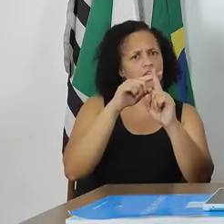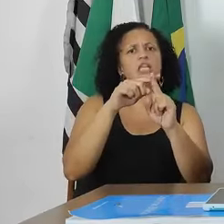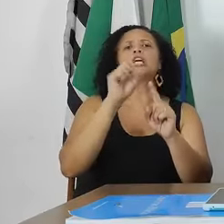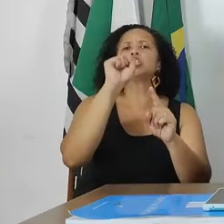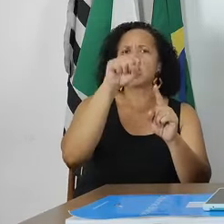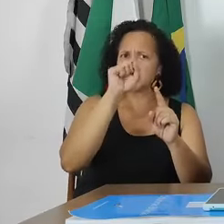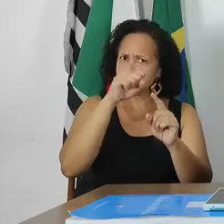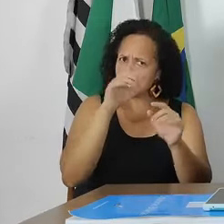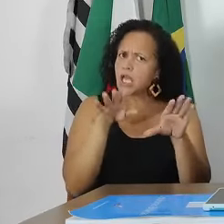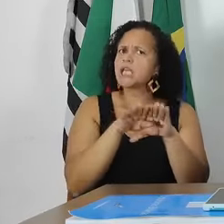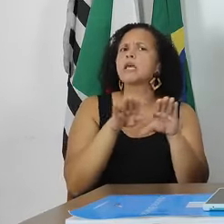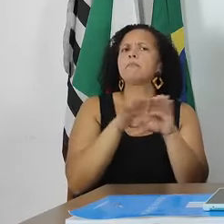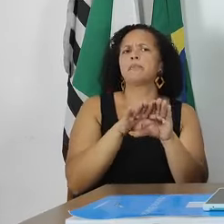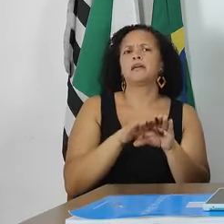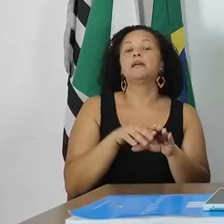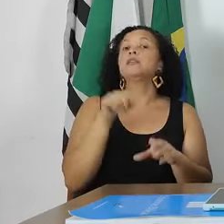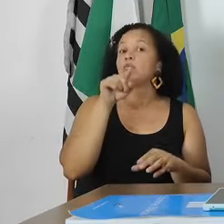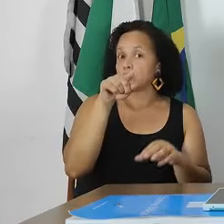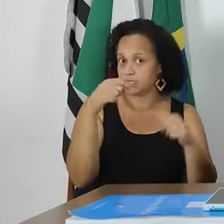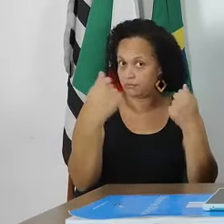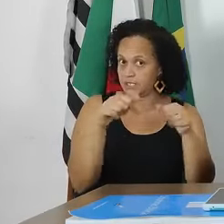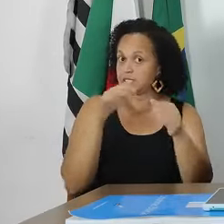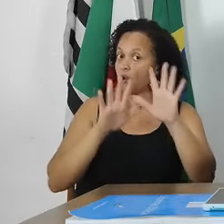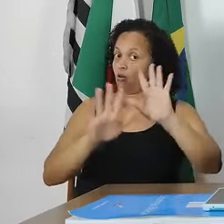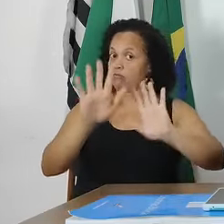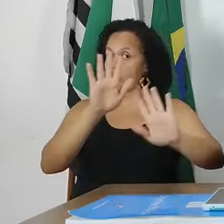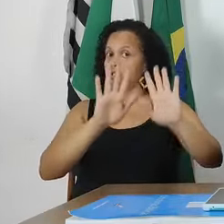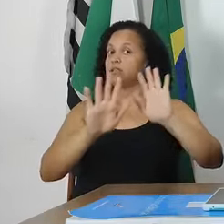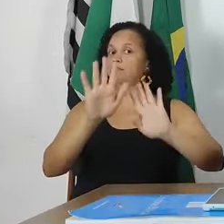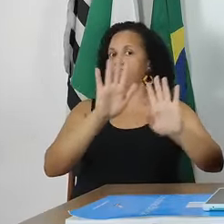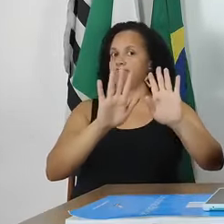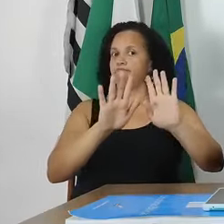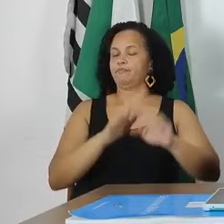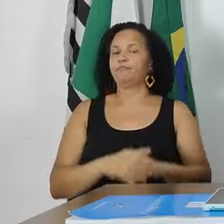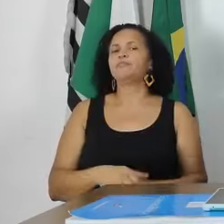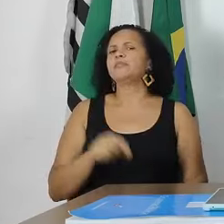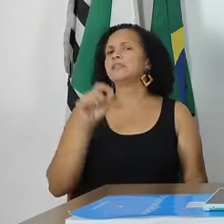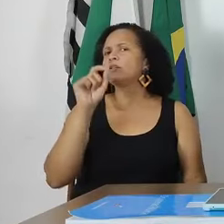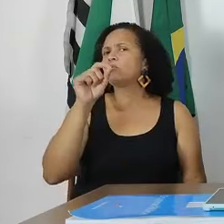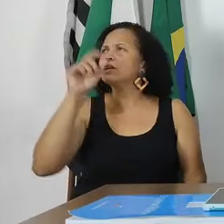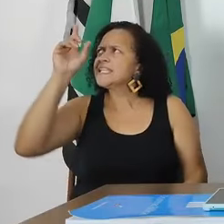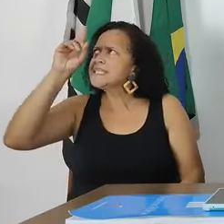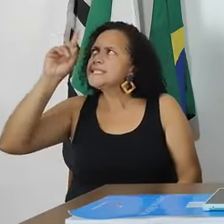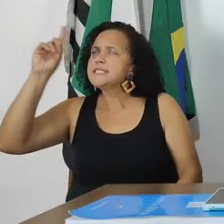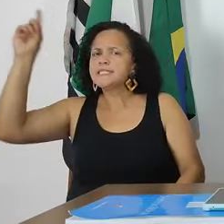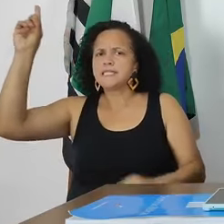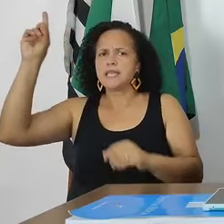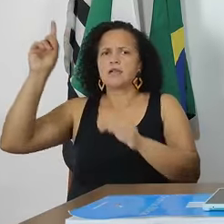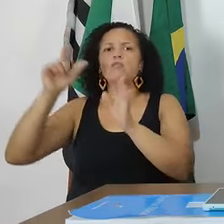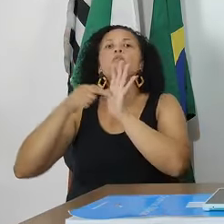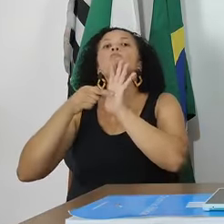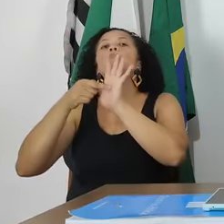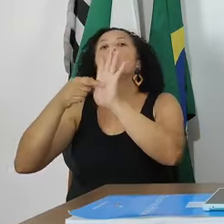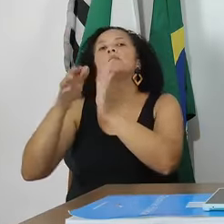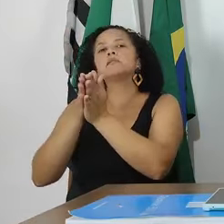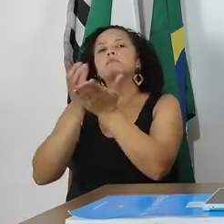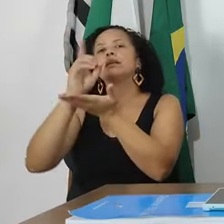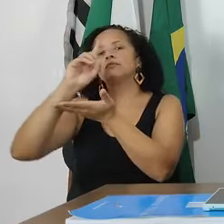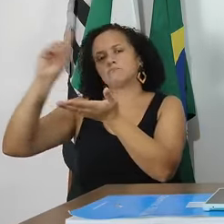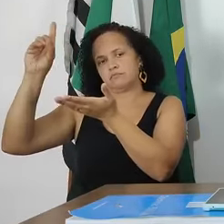E vamos lá, ver o que Deus fala sobre isso, né? O que a gente tem que fazer quando a gente